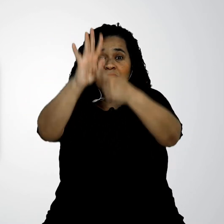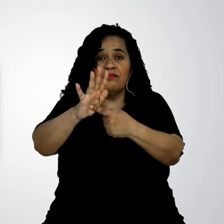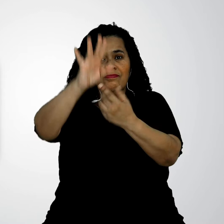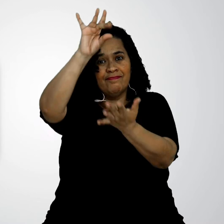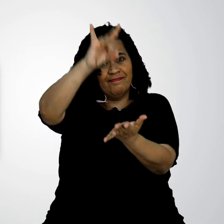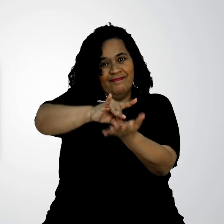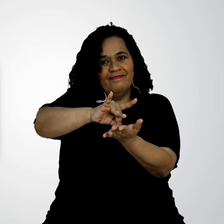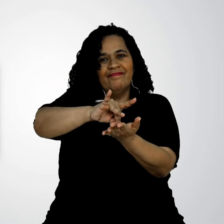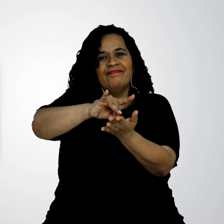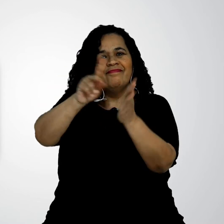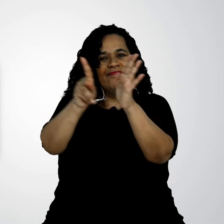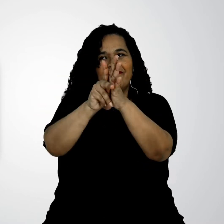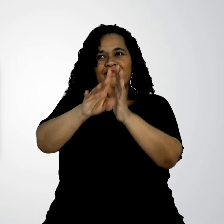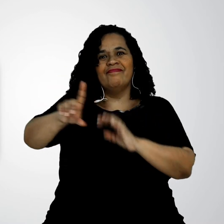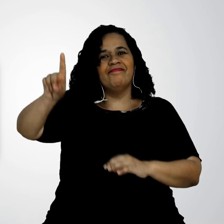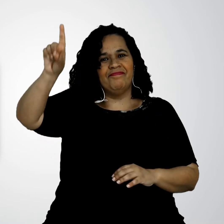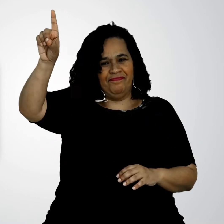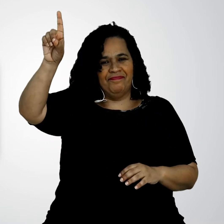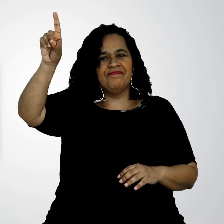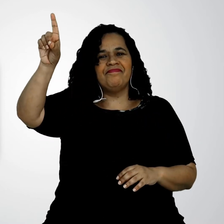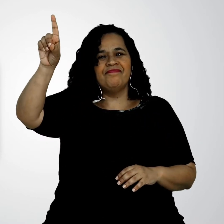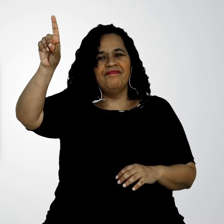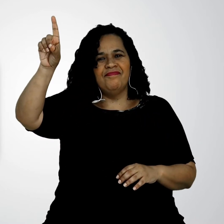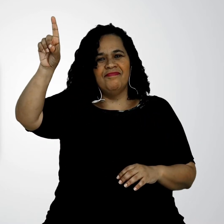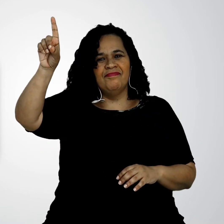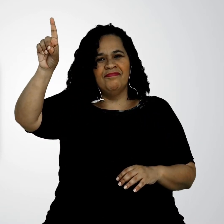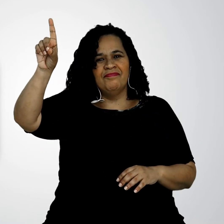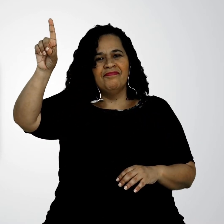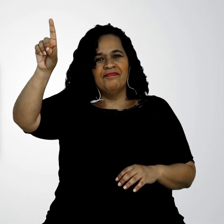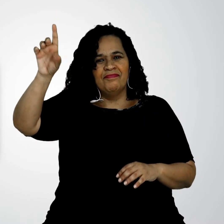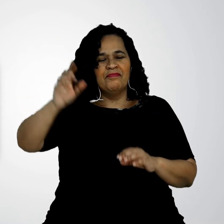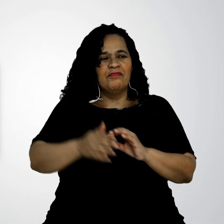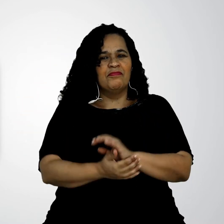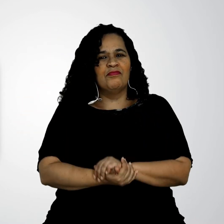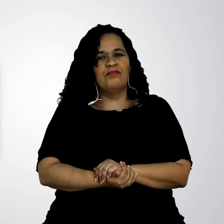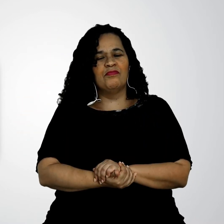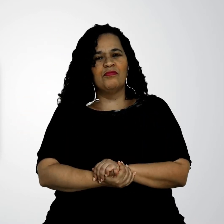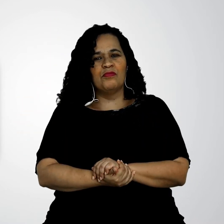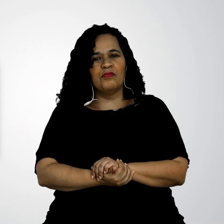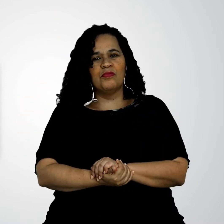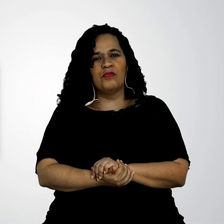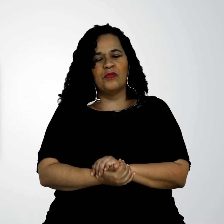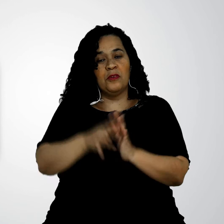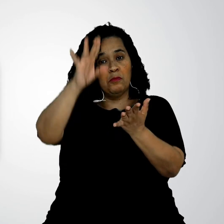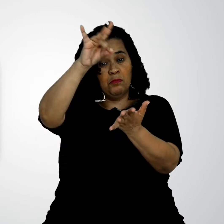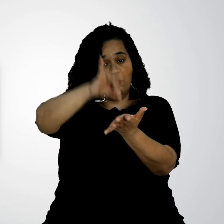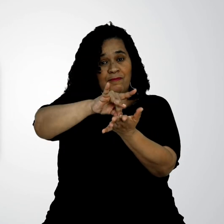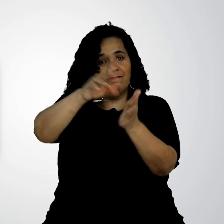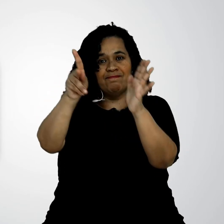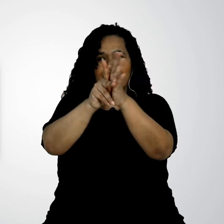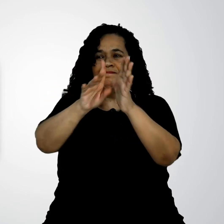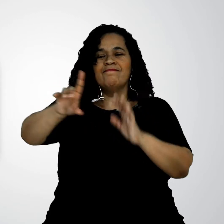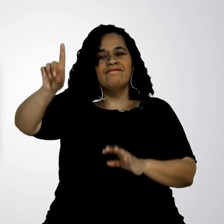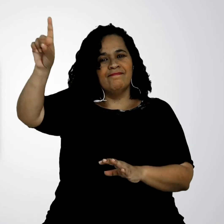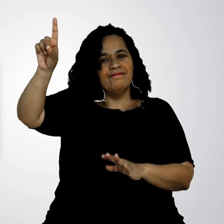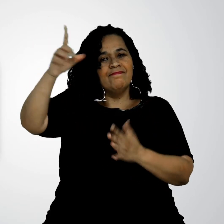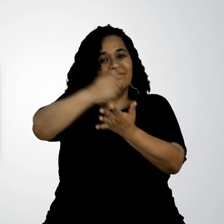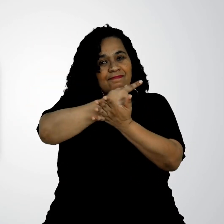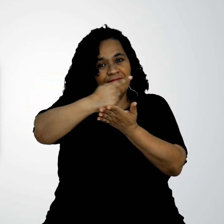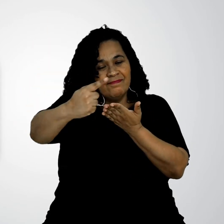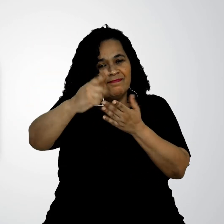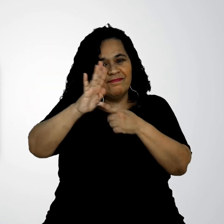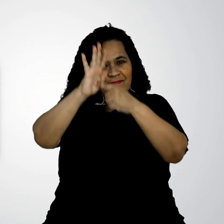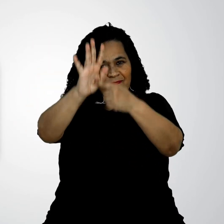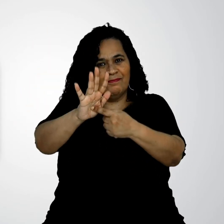verdade da Escritura, não é uma ideologia, não é uma ideia, isso não. Essa é a verdade de Deus, né? O propósito do Deus Criador para a criatura.